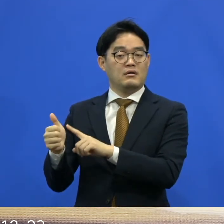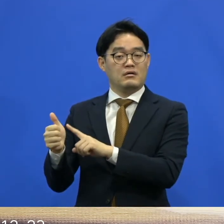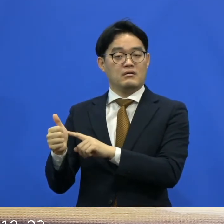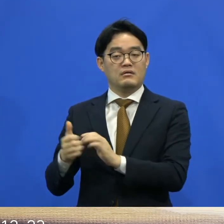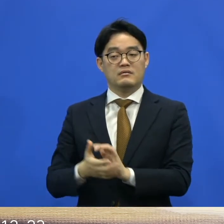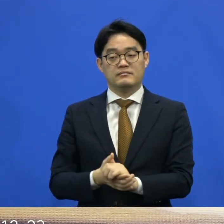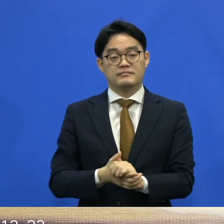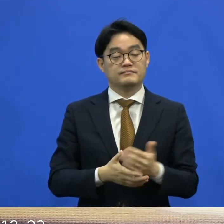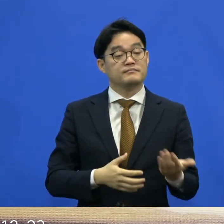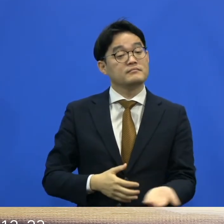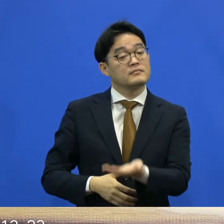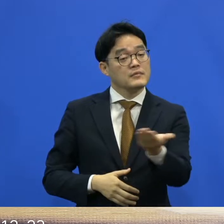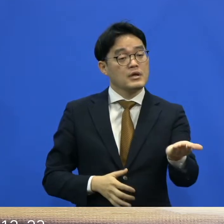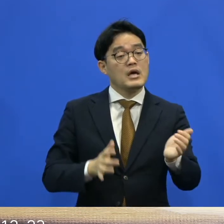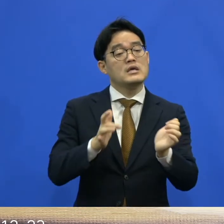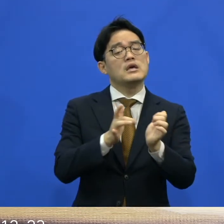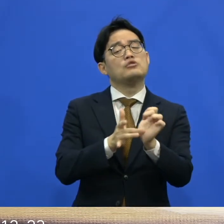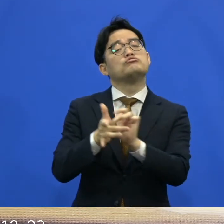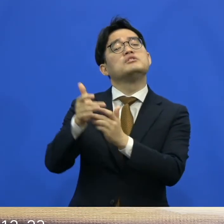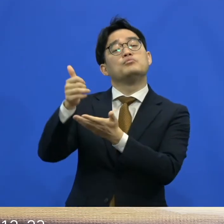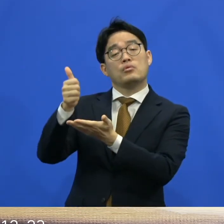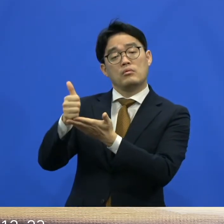우리 주님은 이런 경험을 해보셨습니다.